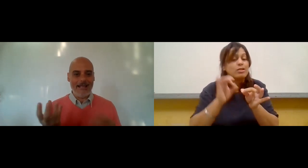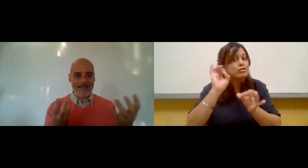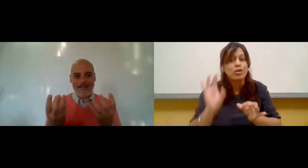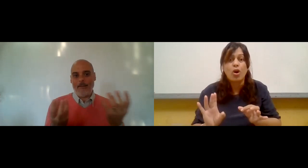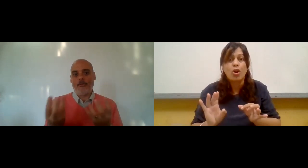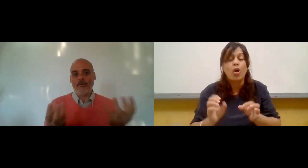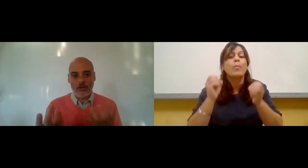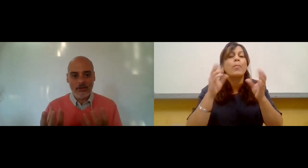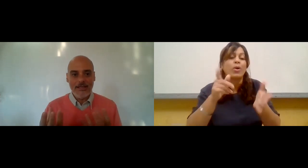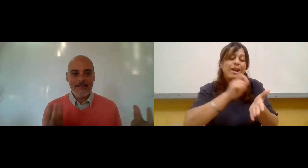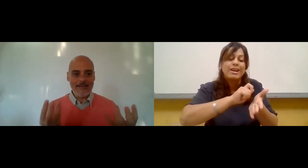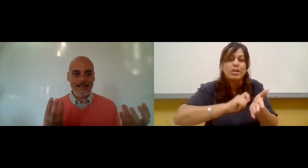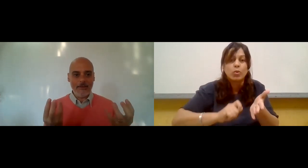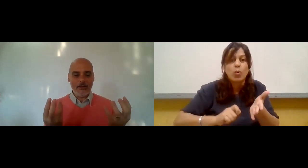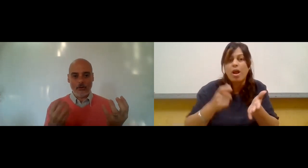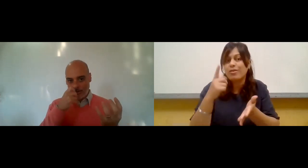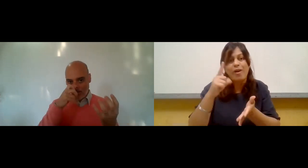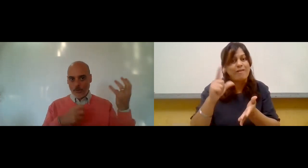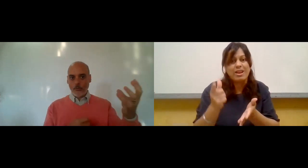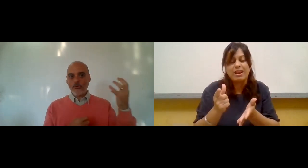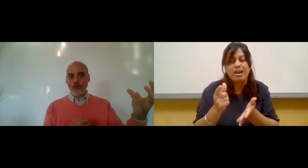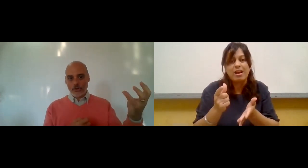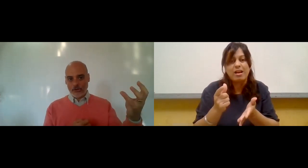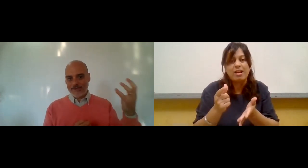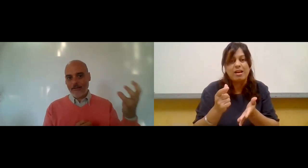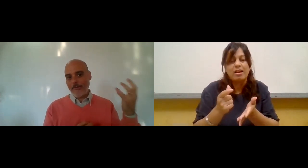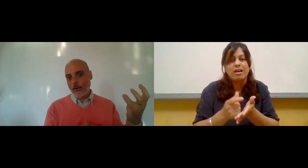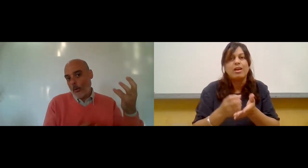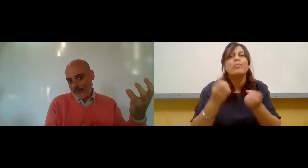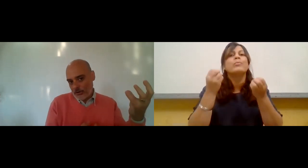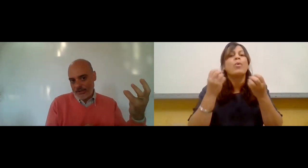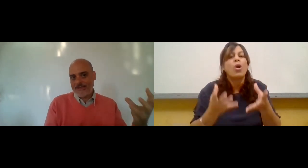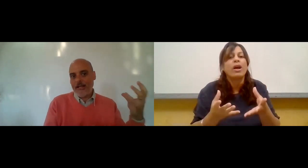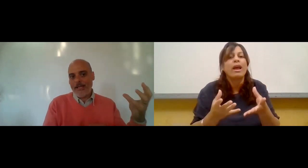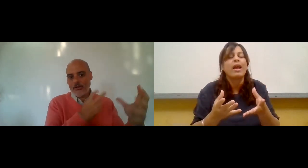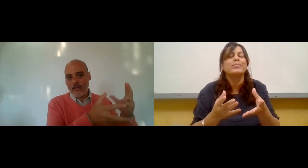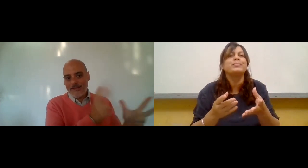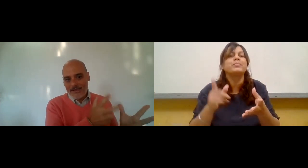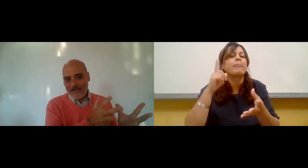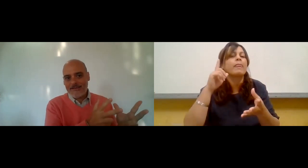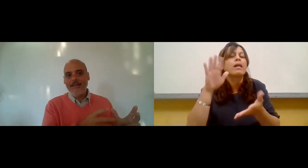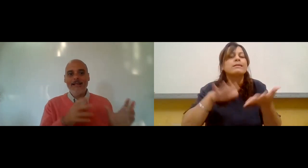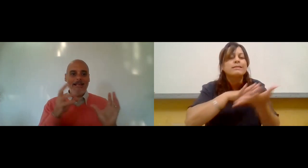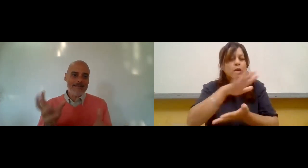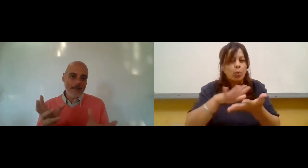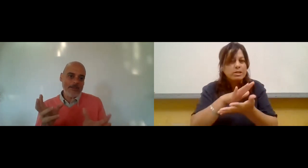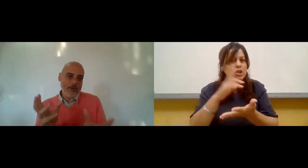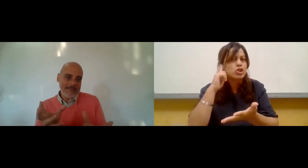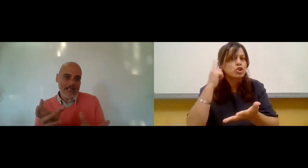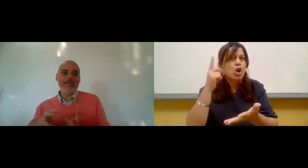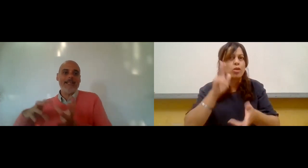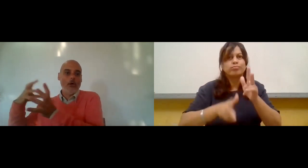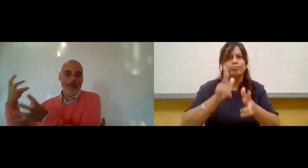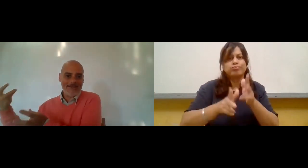que la profesión tenía que ver con cuando un sordo o una sorda estaba hablando en lengua de señas, la intérprete